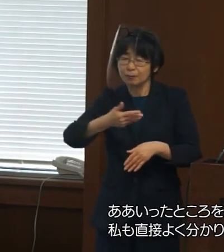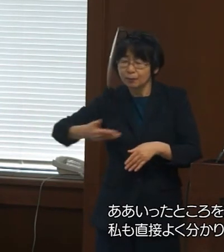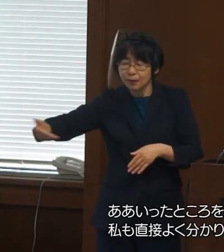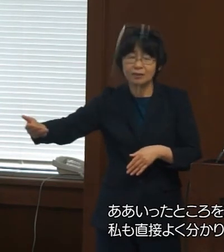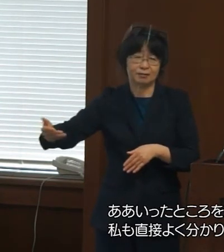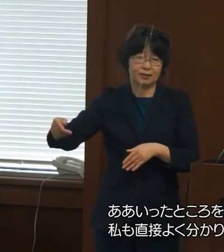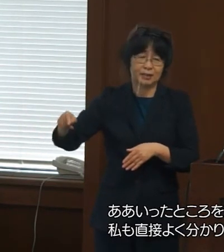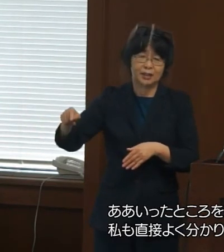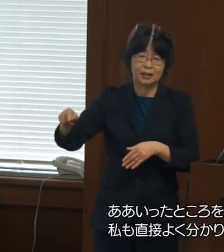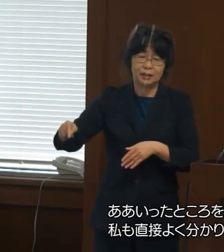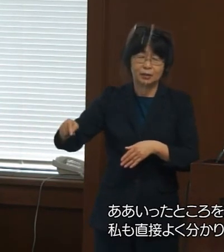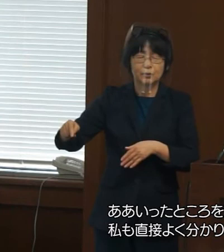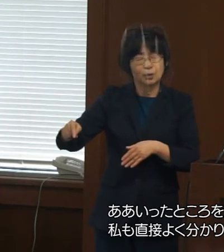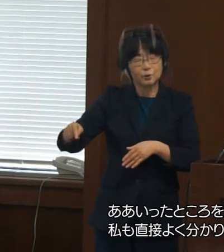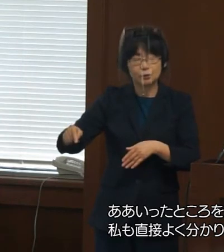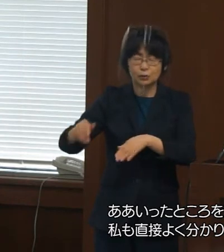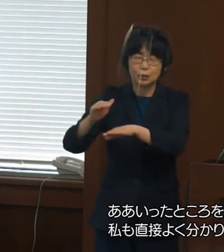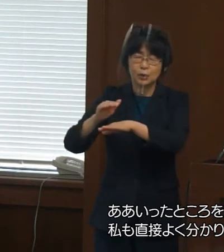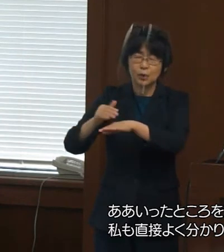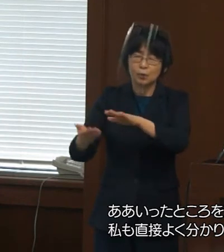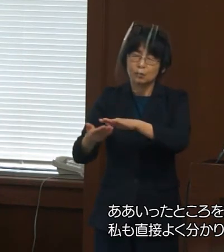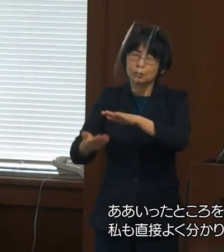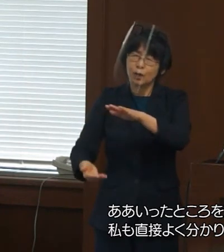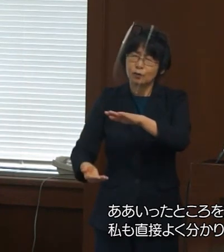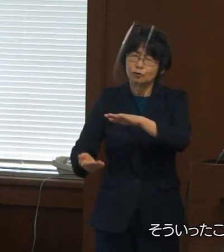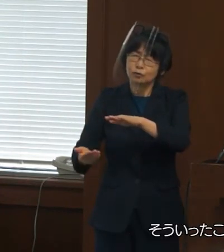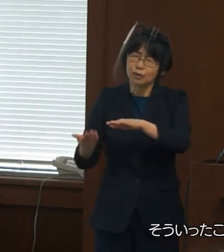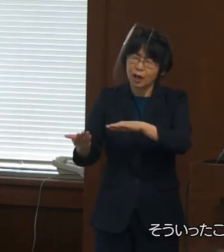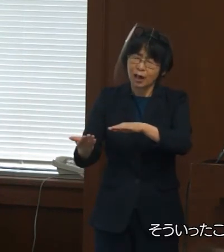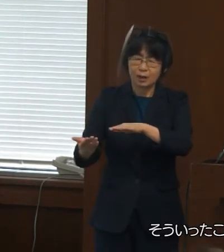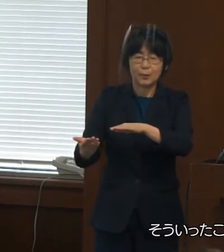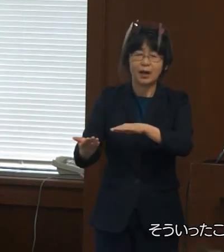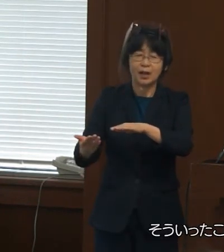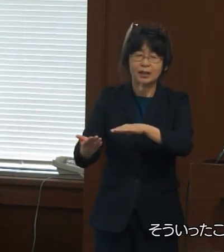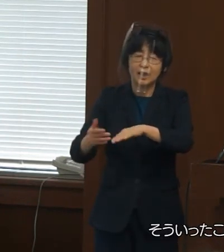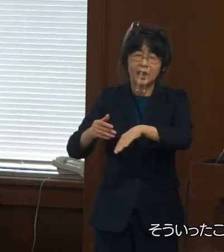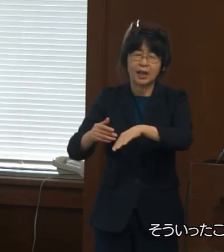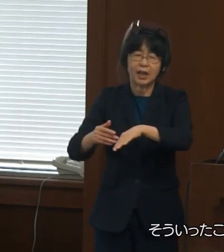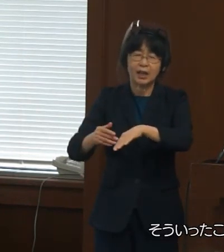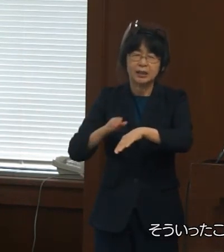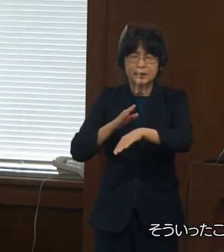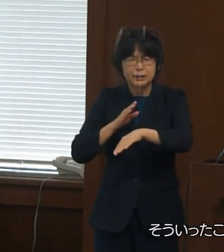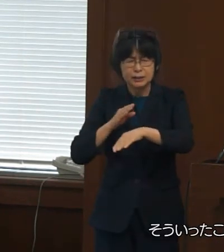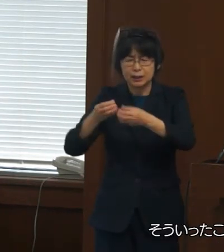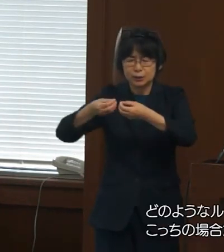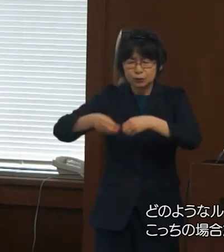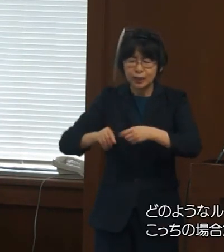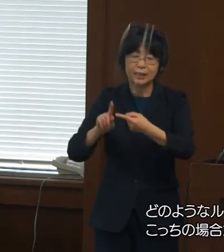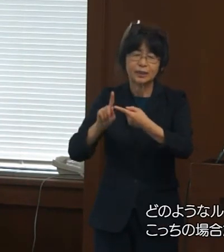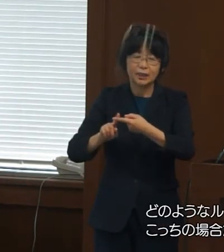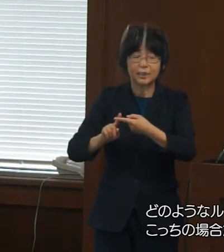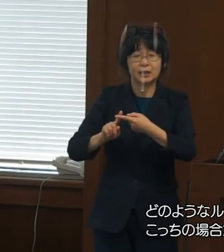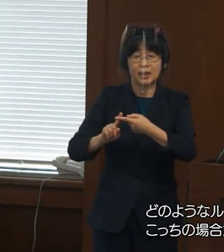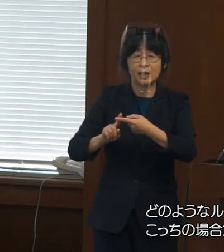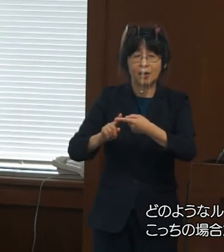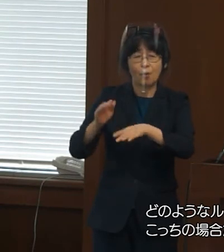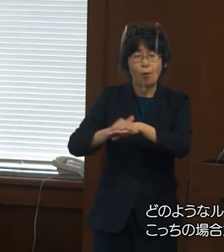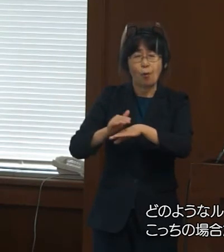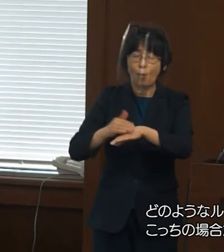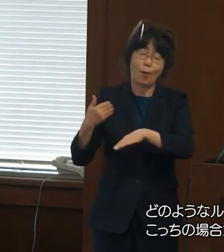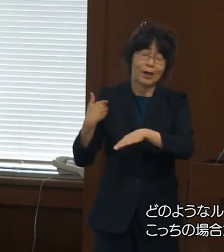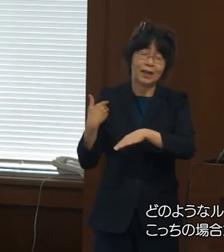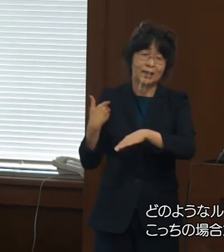を深くするという話なのか私も直接よく分かりませんけれども、まあ、そういったことをやるにしてもどのようなルートでこ